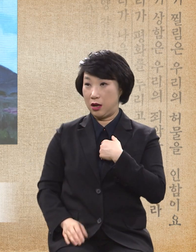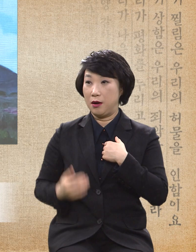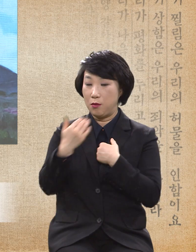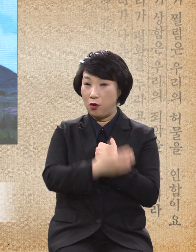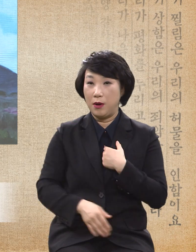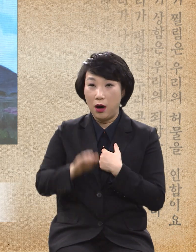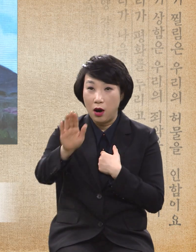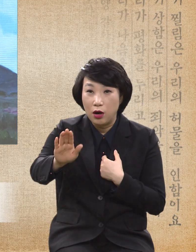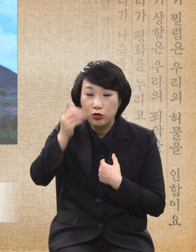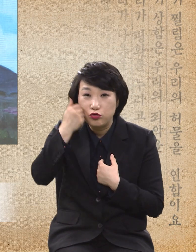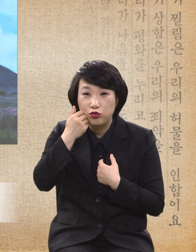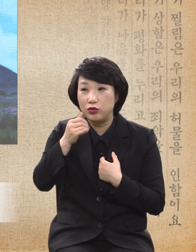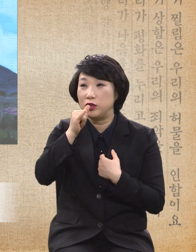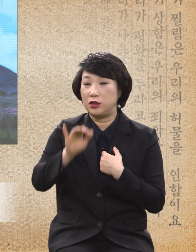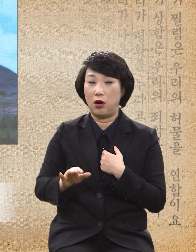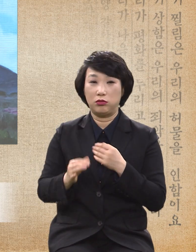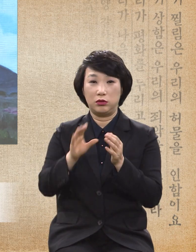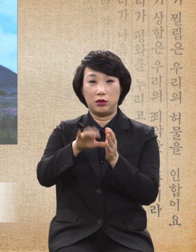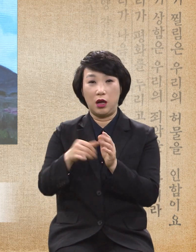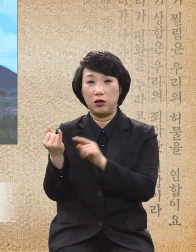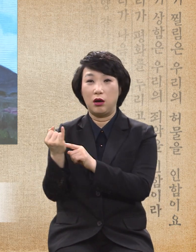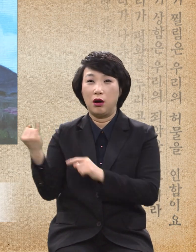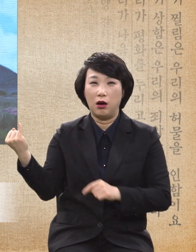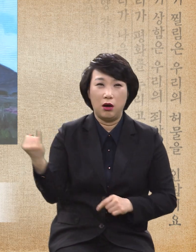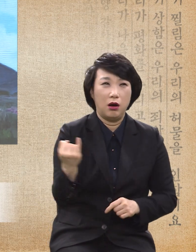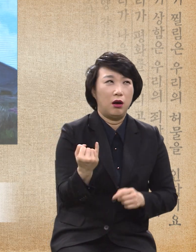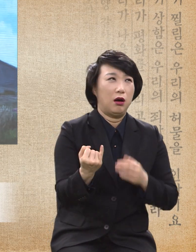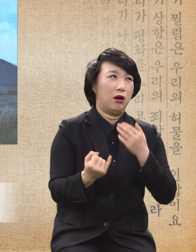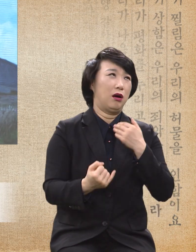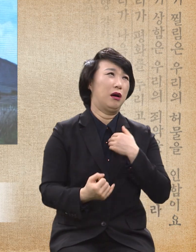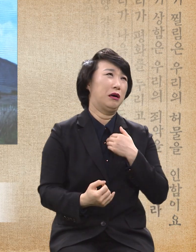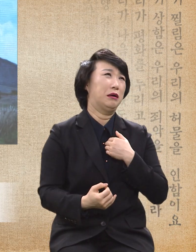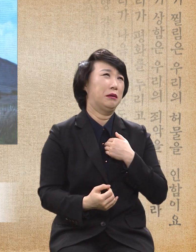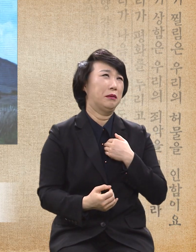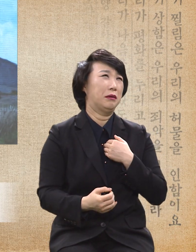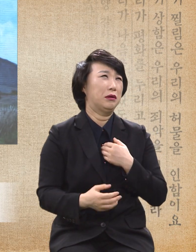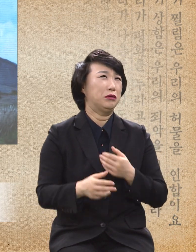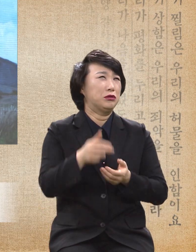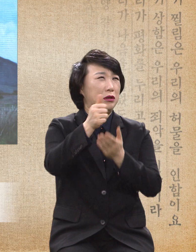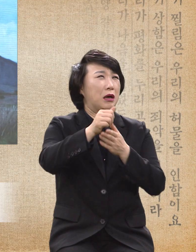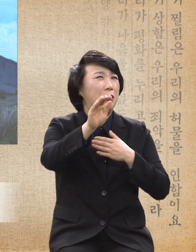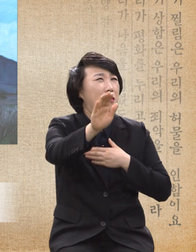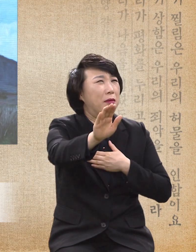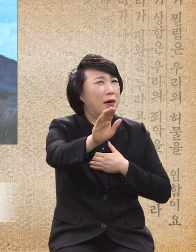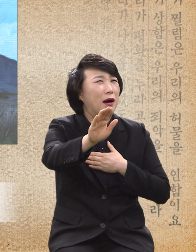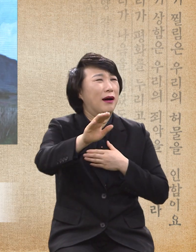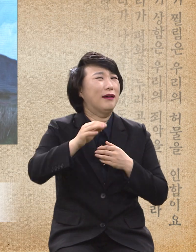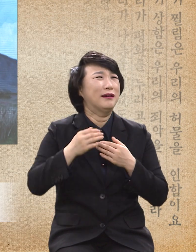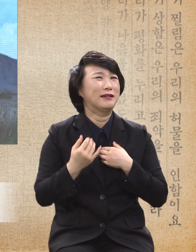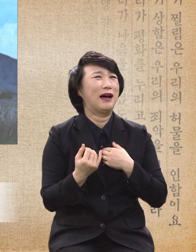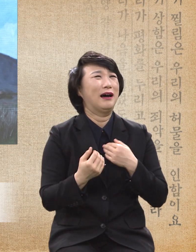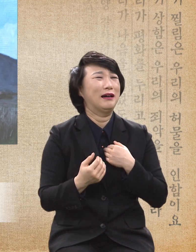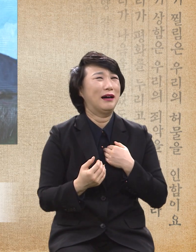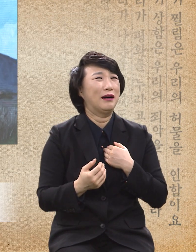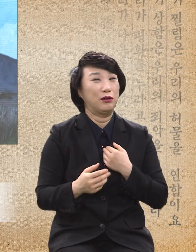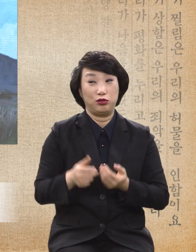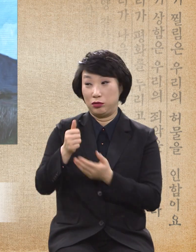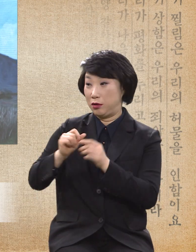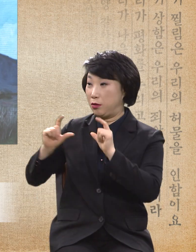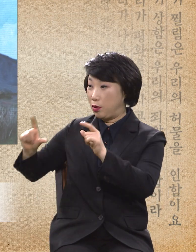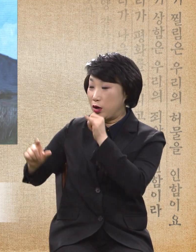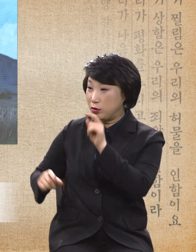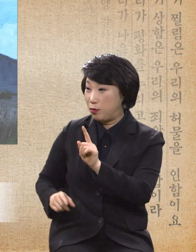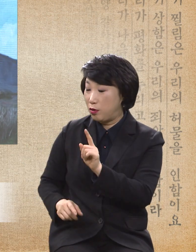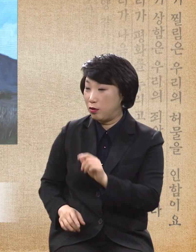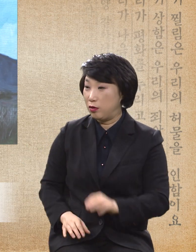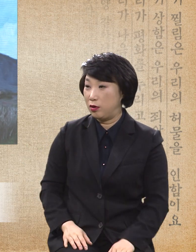자가 있다. 그때 그 여인이 나타납니다. 제가 손을 댄다이다. 응? 주님께서